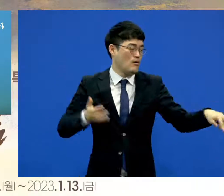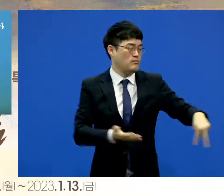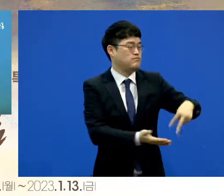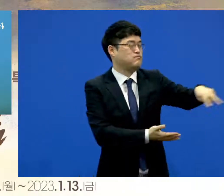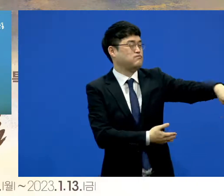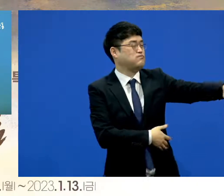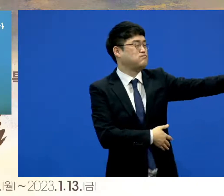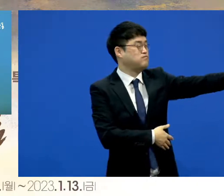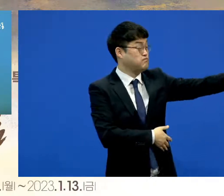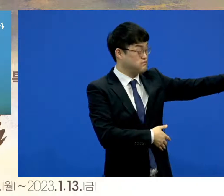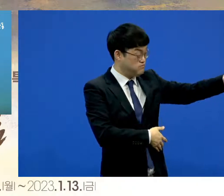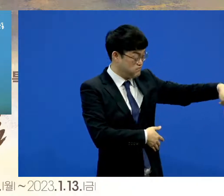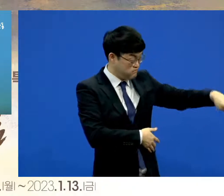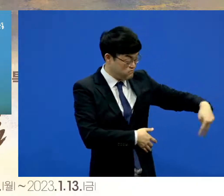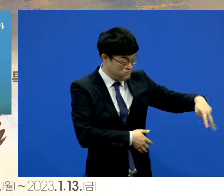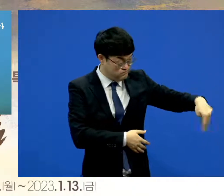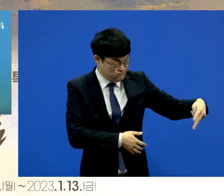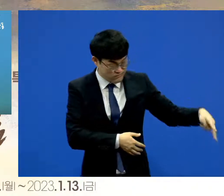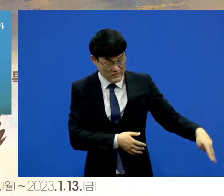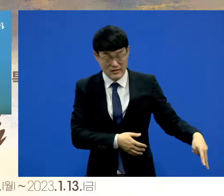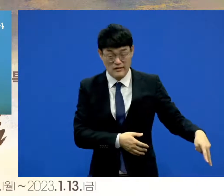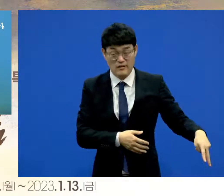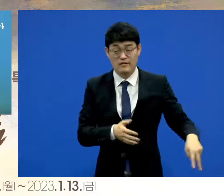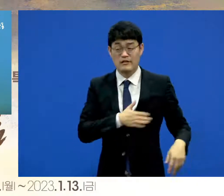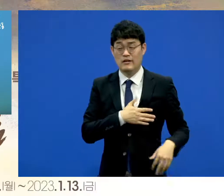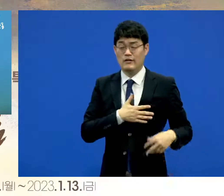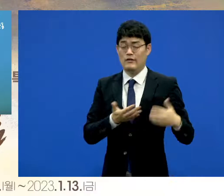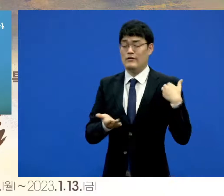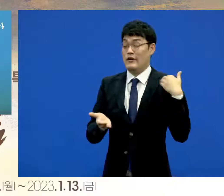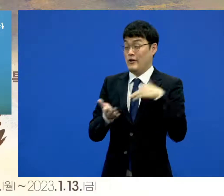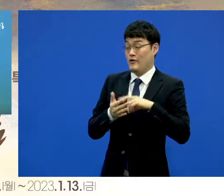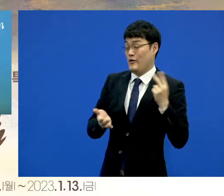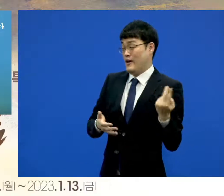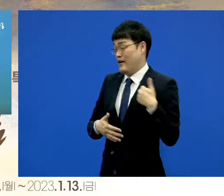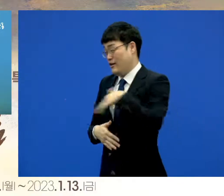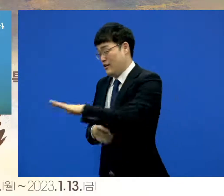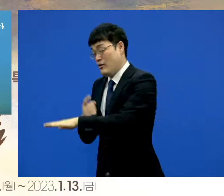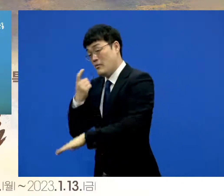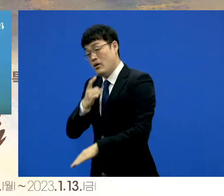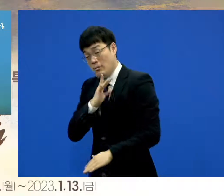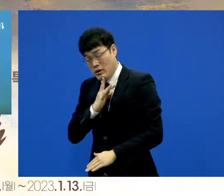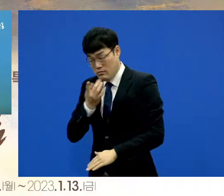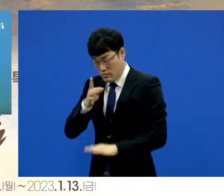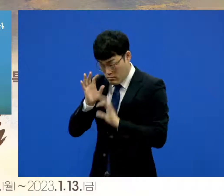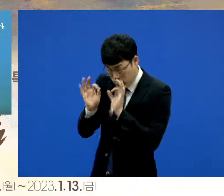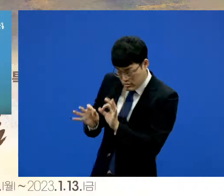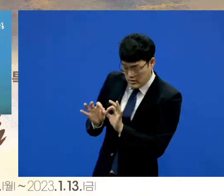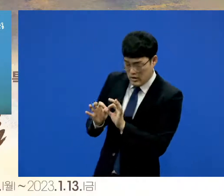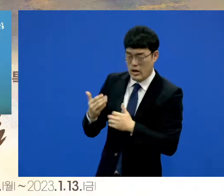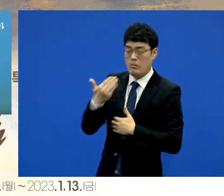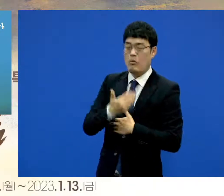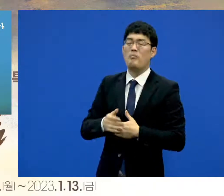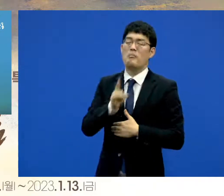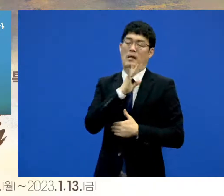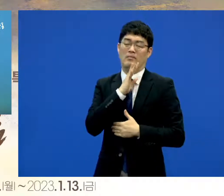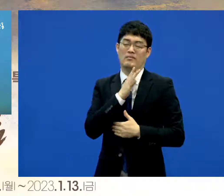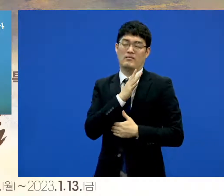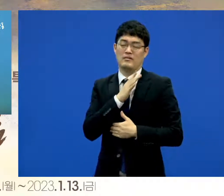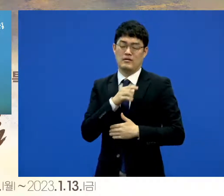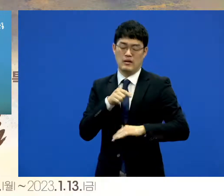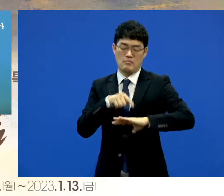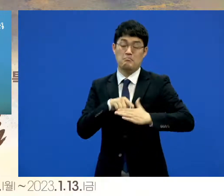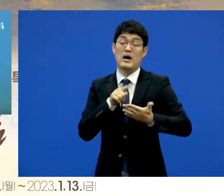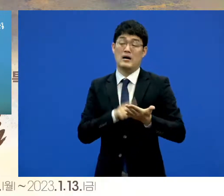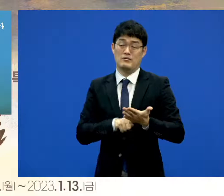때로는 아버지에게로 돌아왔다고 생각하는데 몸만 떨어와 있어. 내면은 아직 아버지에게